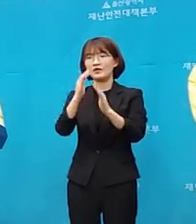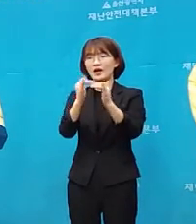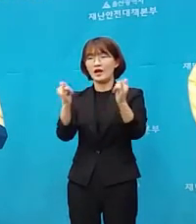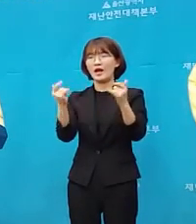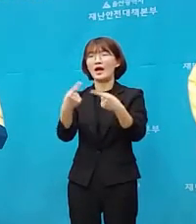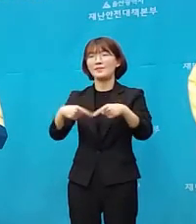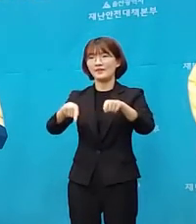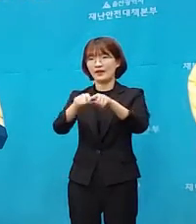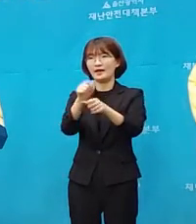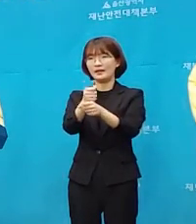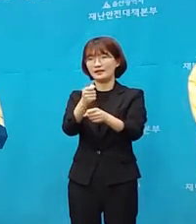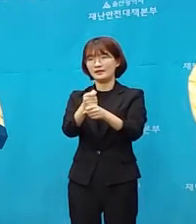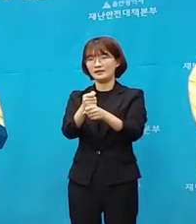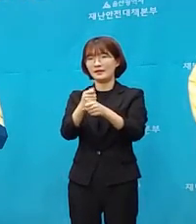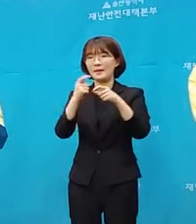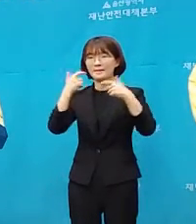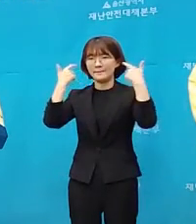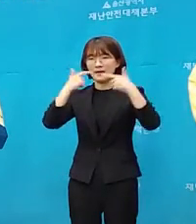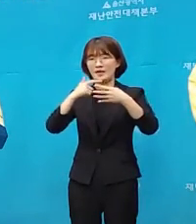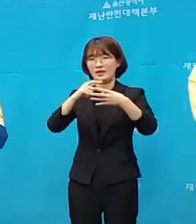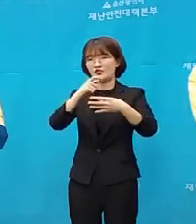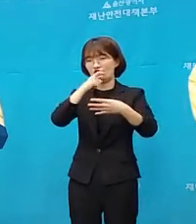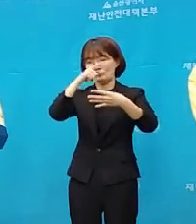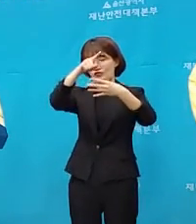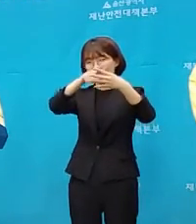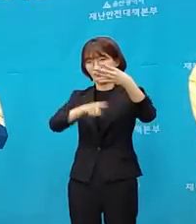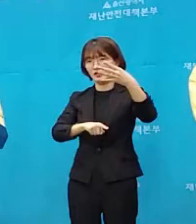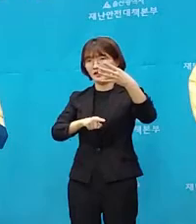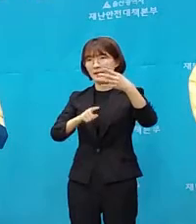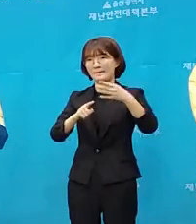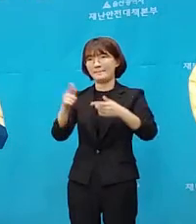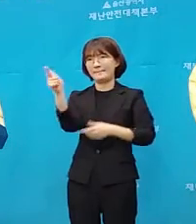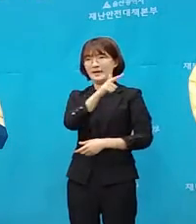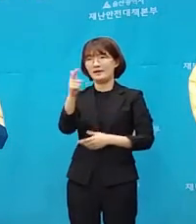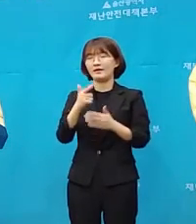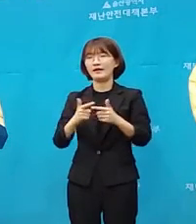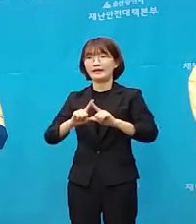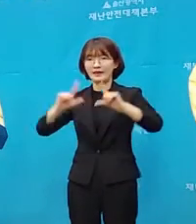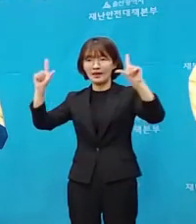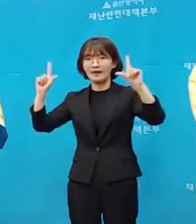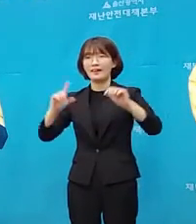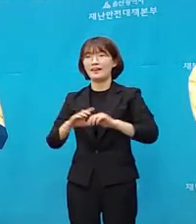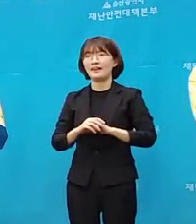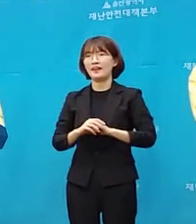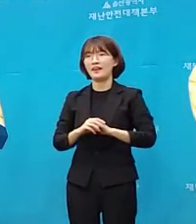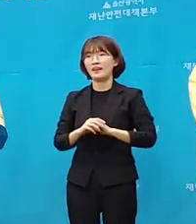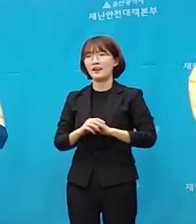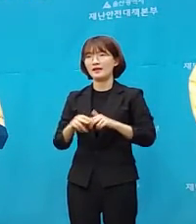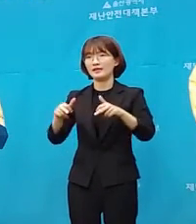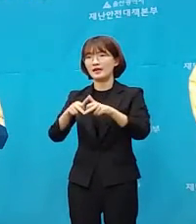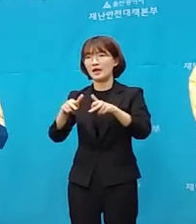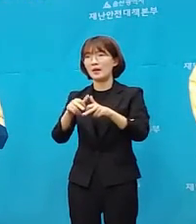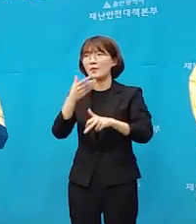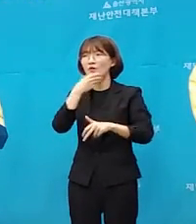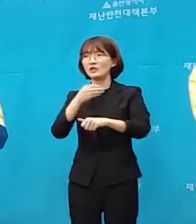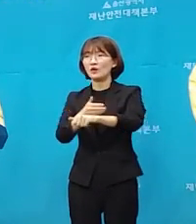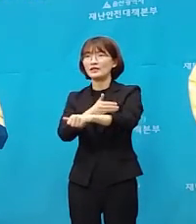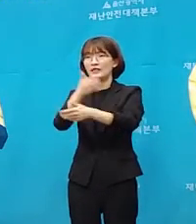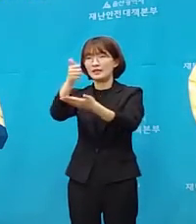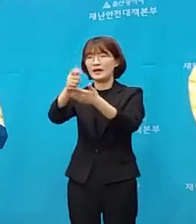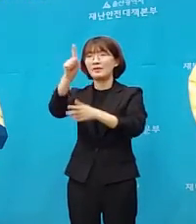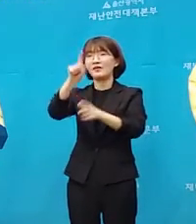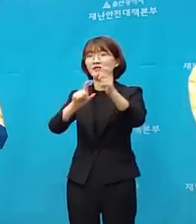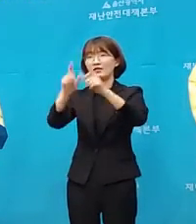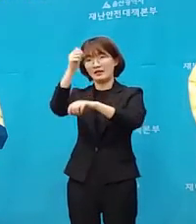보통 매주 수요일 17일 울산 방문에 분명히 되어서 임호준 쌍인국회과장님께서 다시